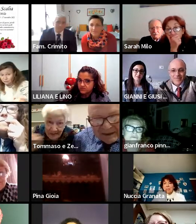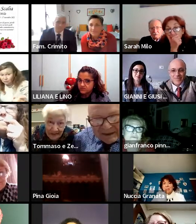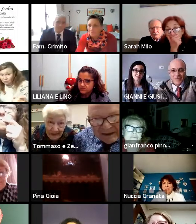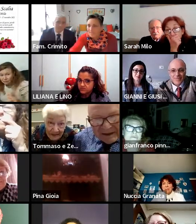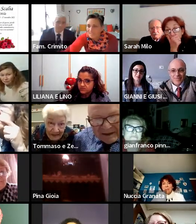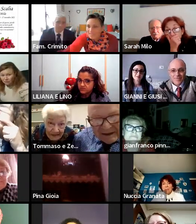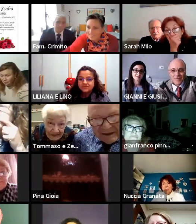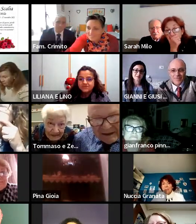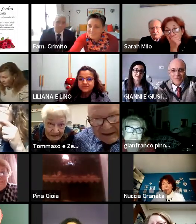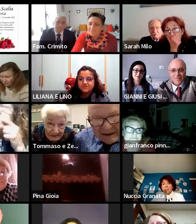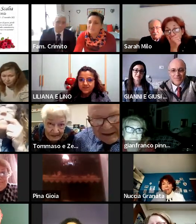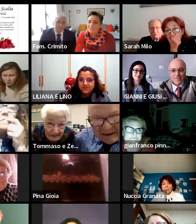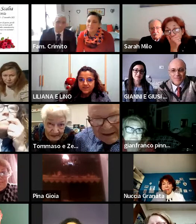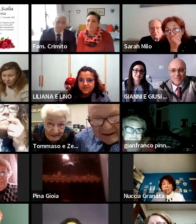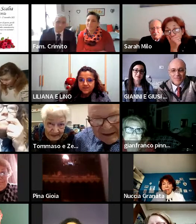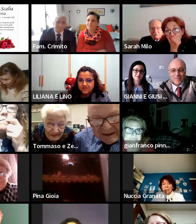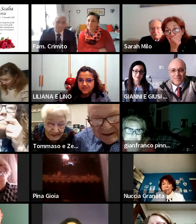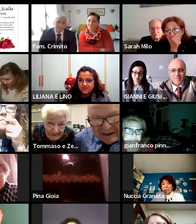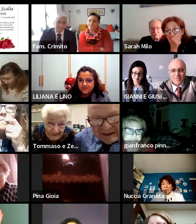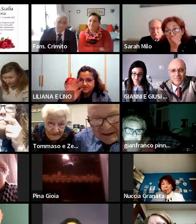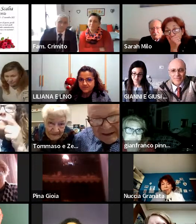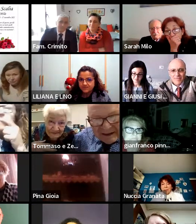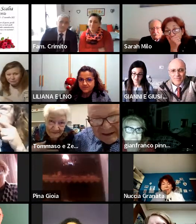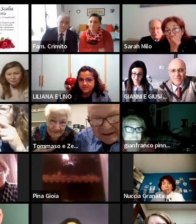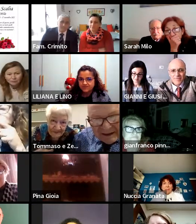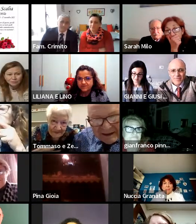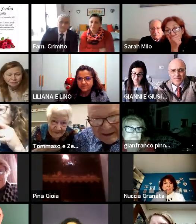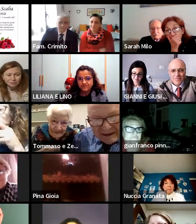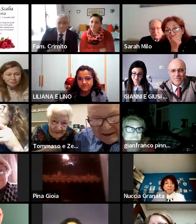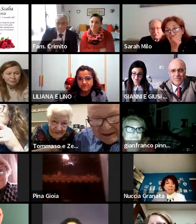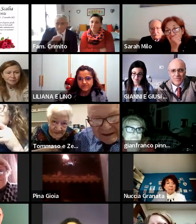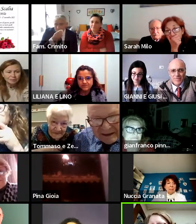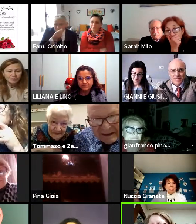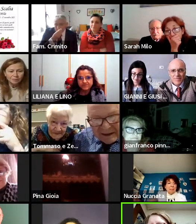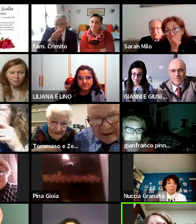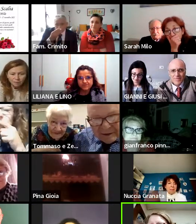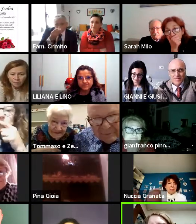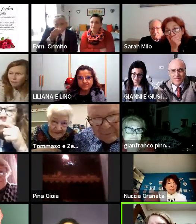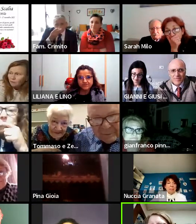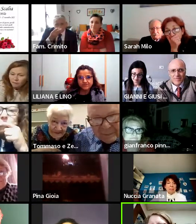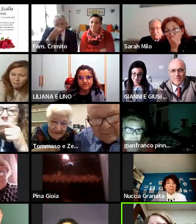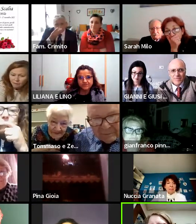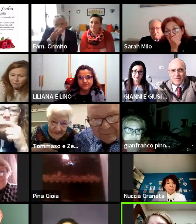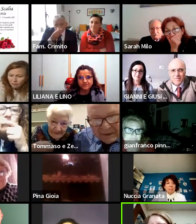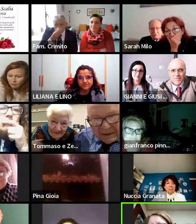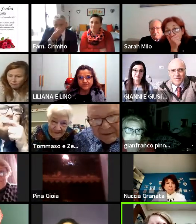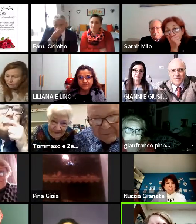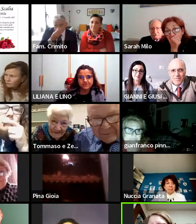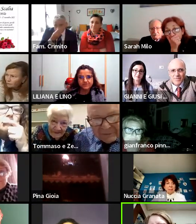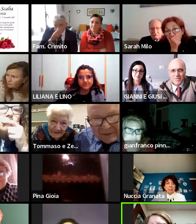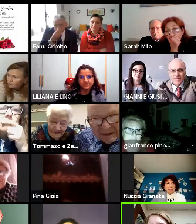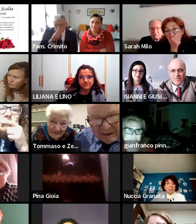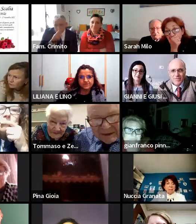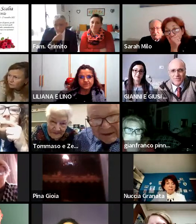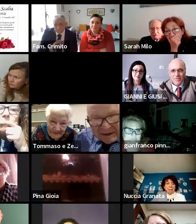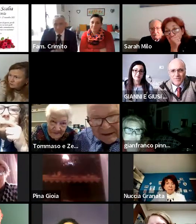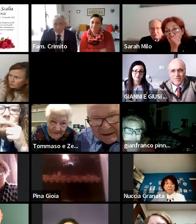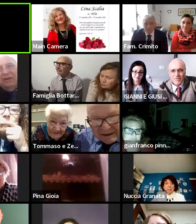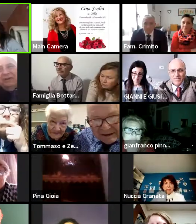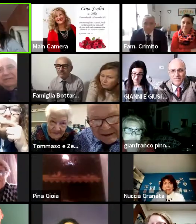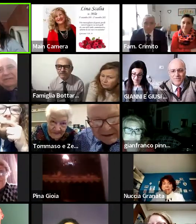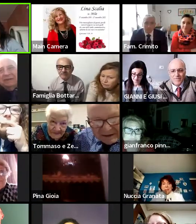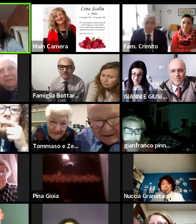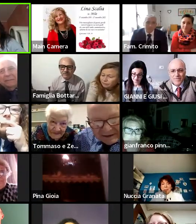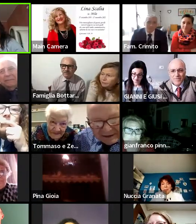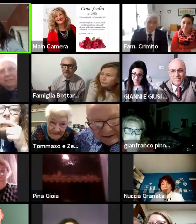belli bellissimi oh bella ciao ciao Luisa